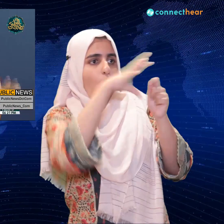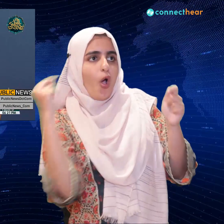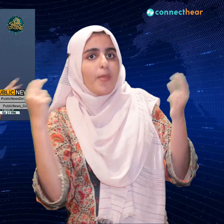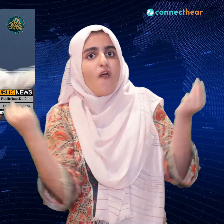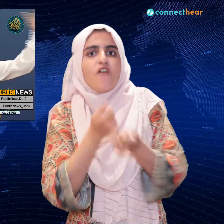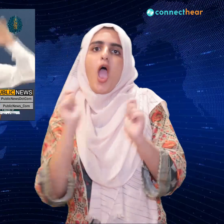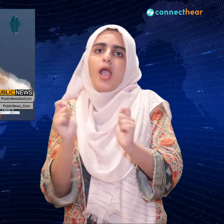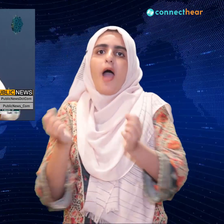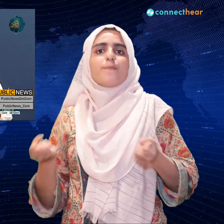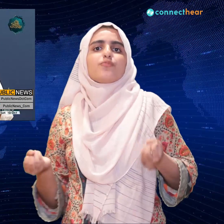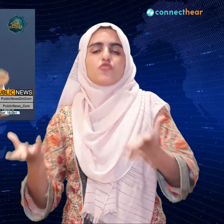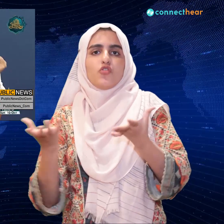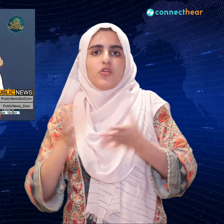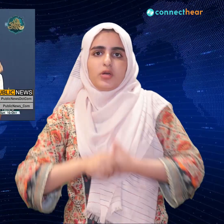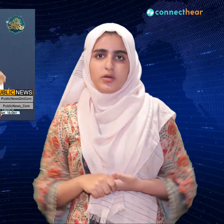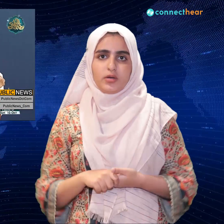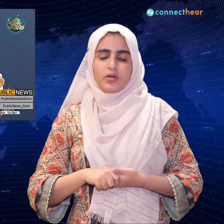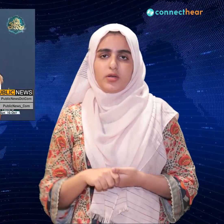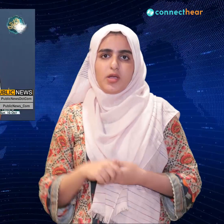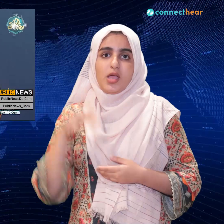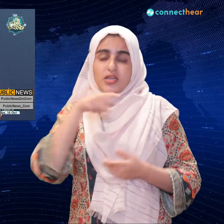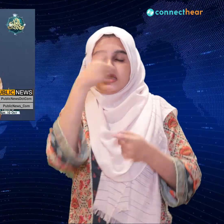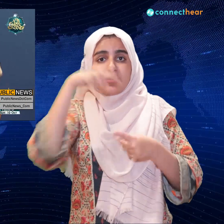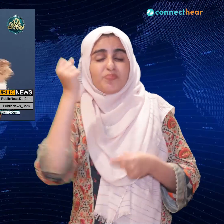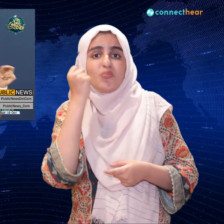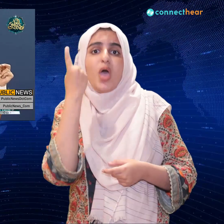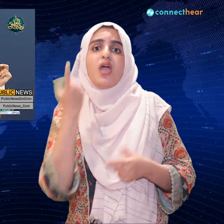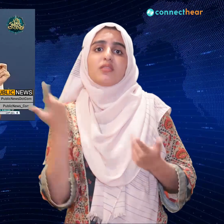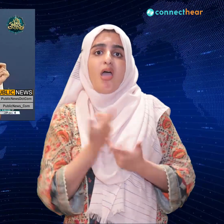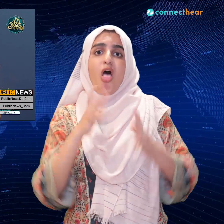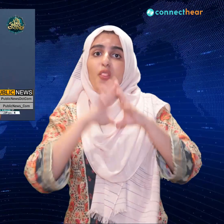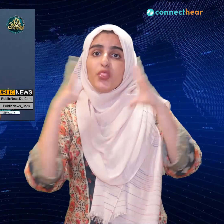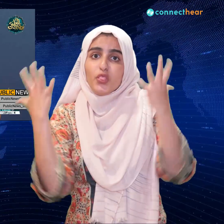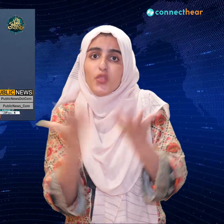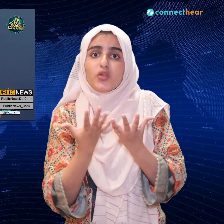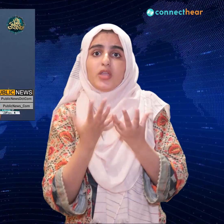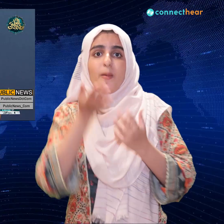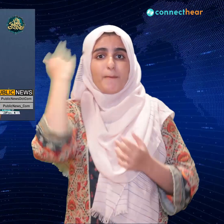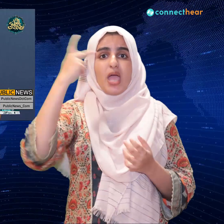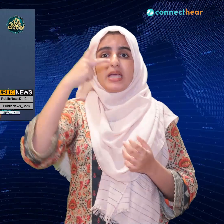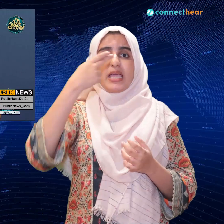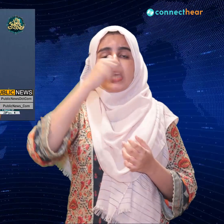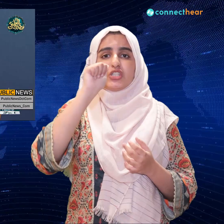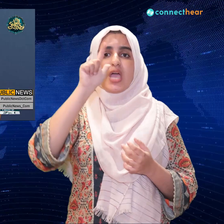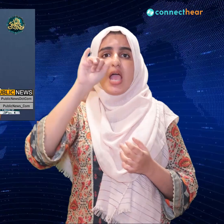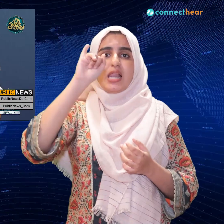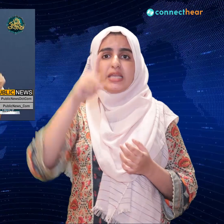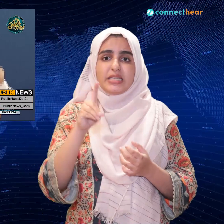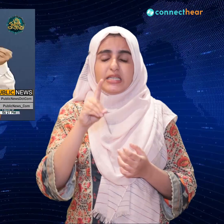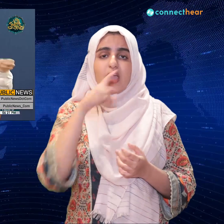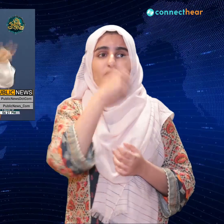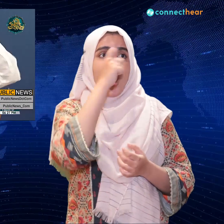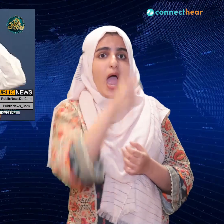کسی کا نام بھی نہیں ہوتا تھا جا کے بڑا. یہ سوچ لیں کہ دنیا کی تاریخ کا خالد بن ولید شاید ہی دنیا